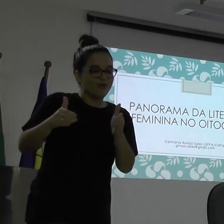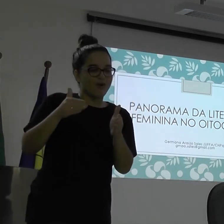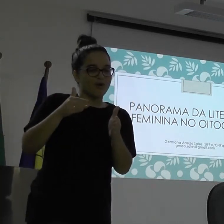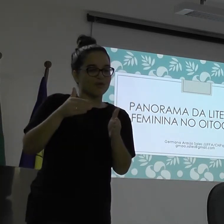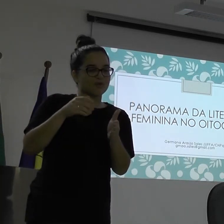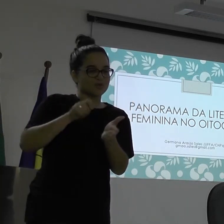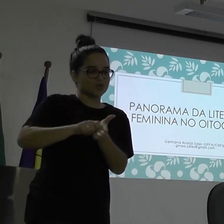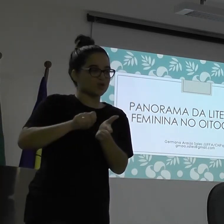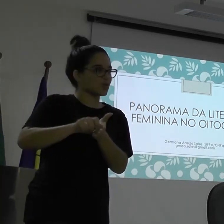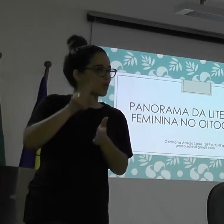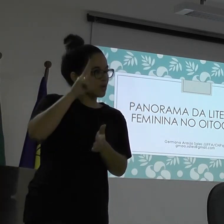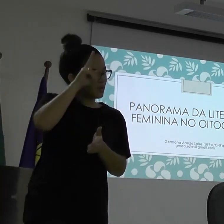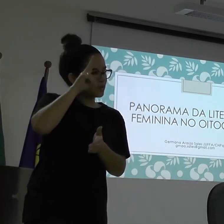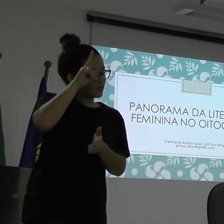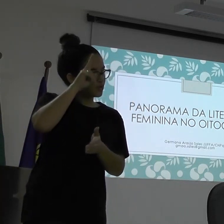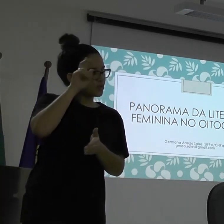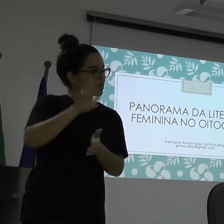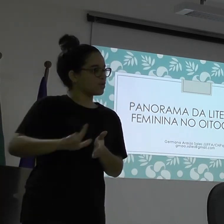Enfim.